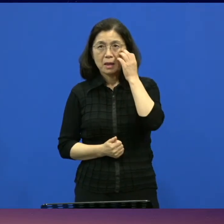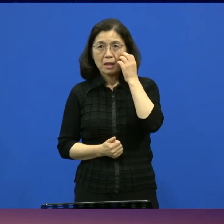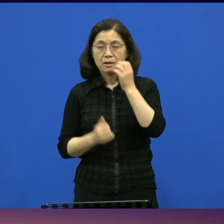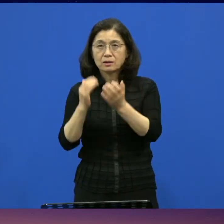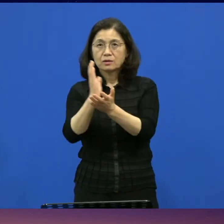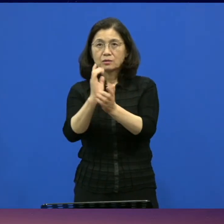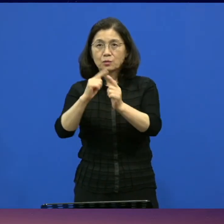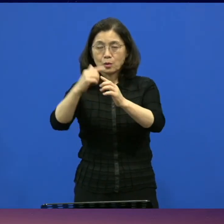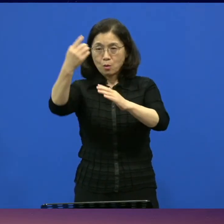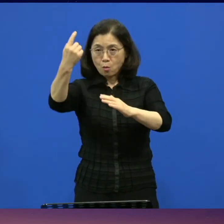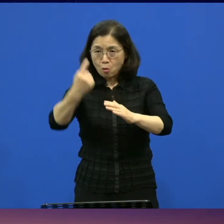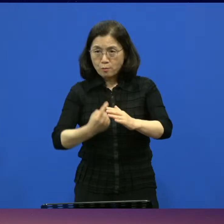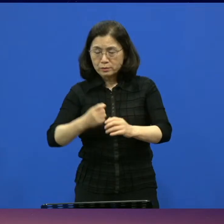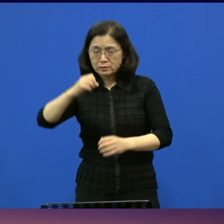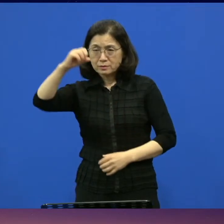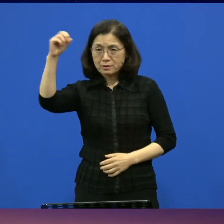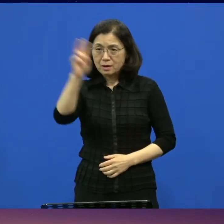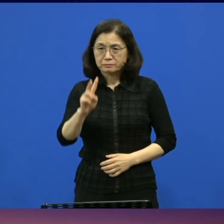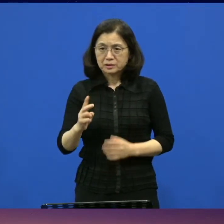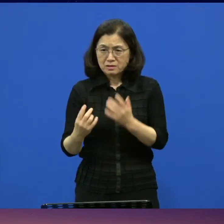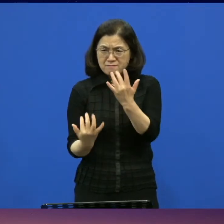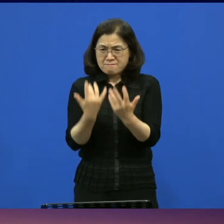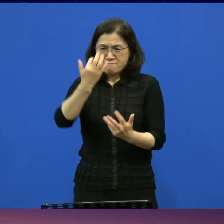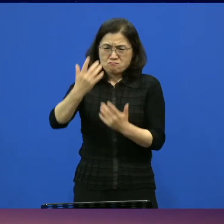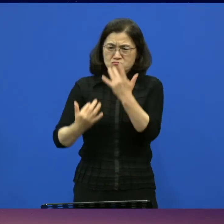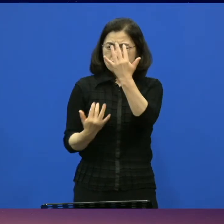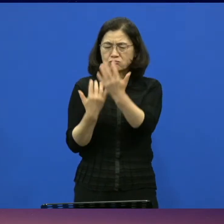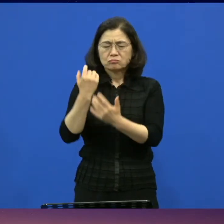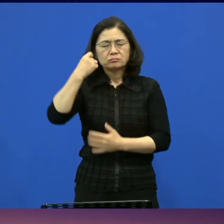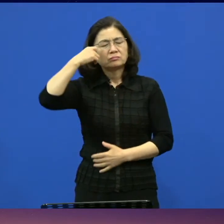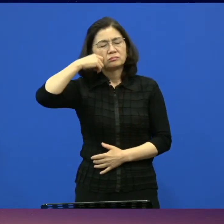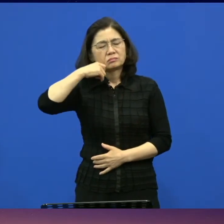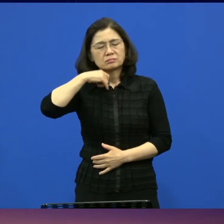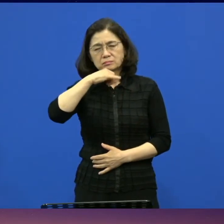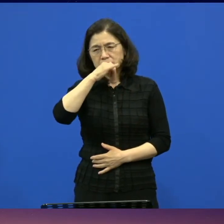막 불이 임하는 거예요. 이미 시온의 대로가 열려 있는 거예요.